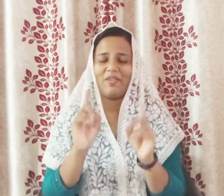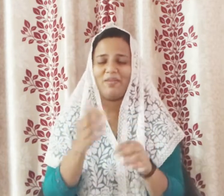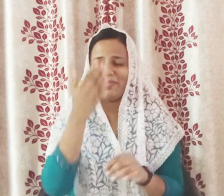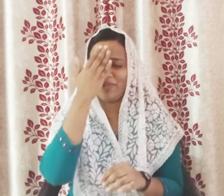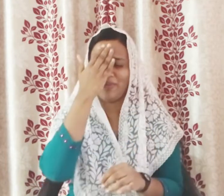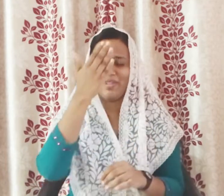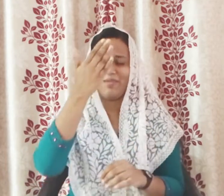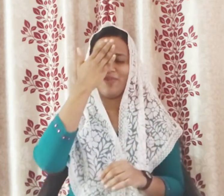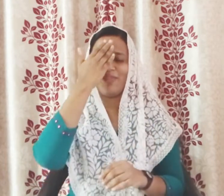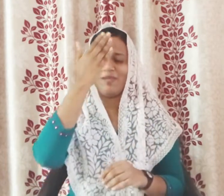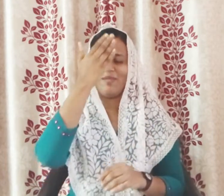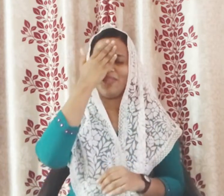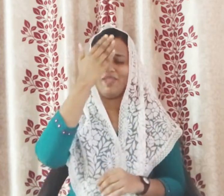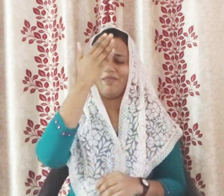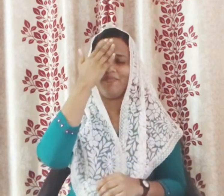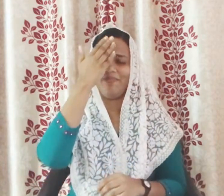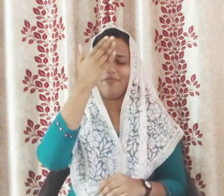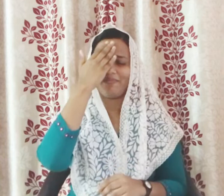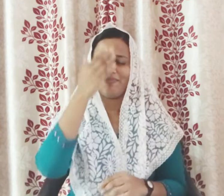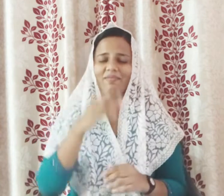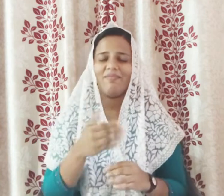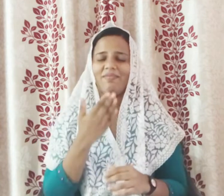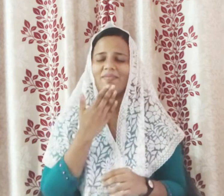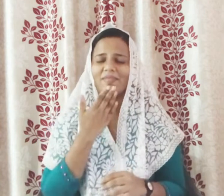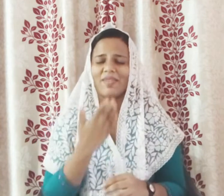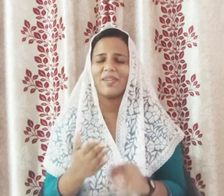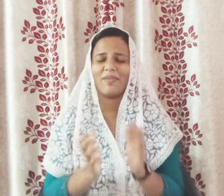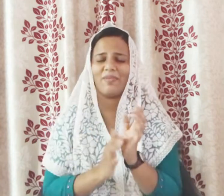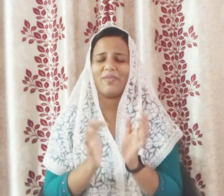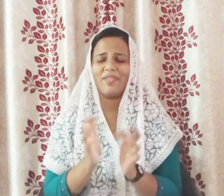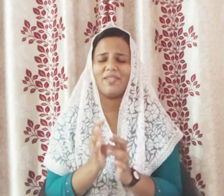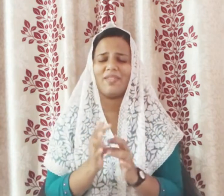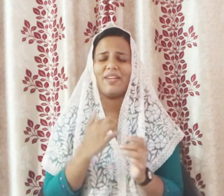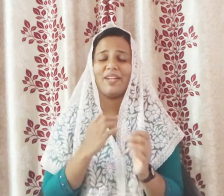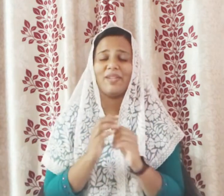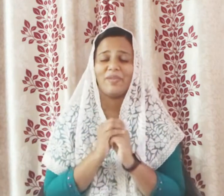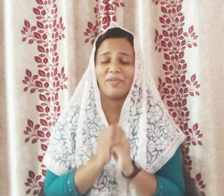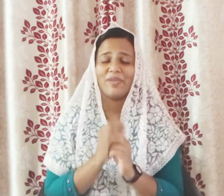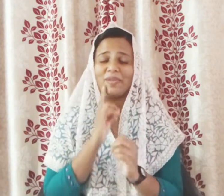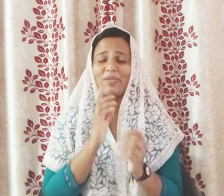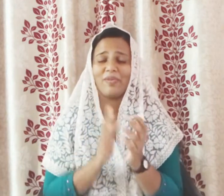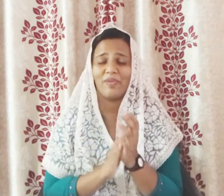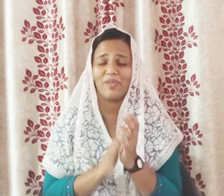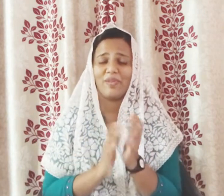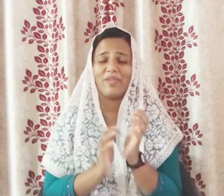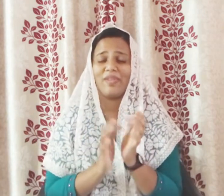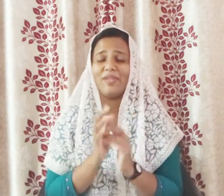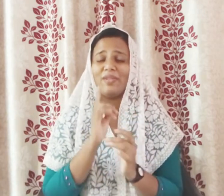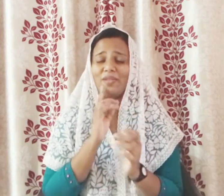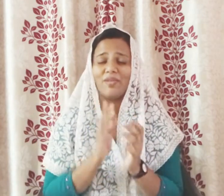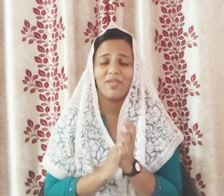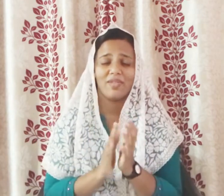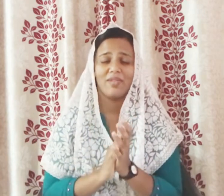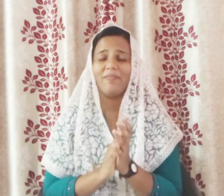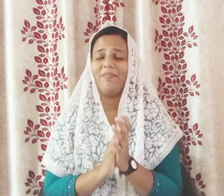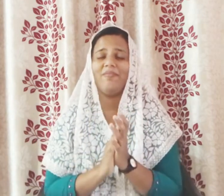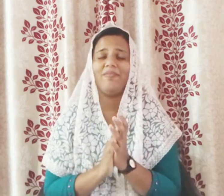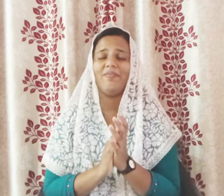സ്തോത്രം, സ്തോത്രം, സ്തോത്രം, സ്തോത്രം, സ്തോത്രം, സ്തോത്രം. താങ്ക് യു ജീസസ്. ഞങ്ങളങ്ങേ സ്തുതിക്കുന്നു, ഞങ്ങളങ്ങേ സ്തുതിക്കുന്നു, ഞങ്ങളങ്ങേ സ്തുതിക്കുന്നു കർത്താവേ.